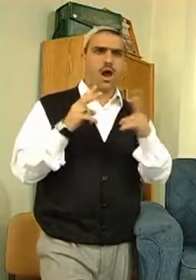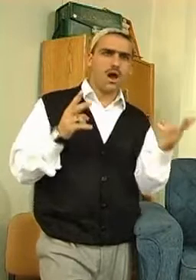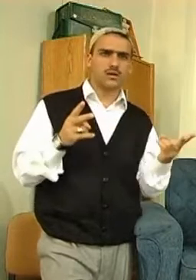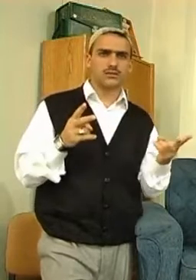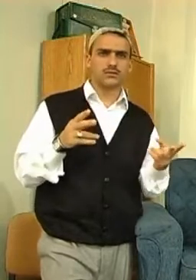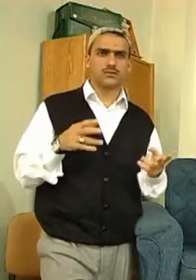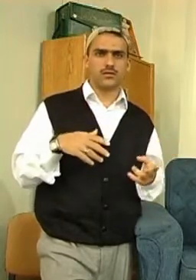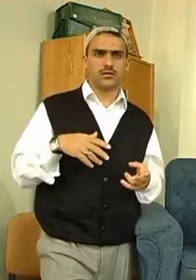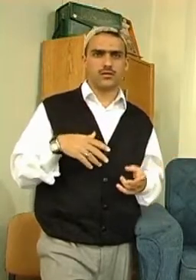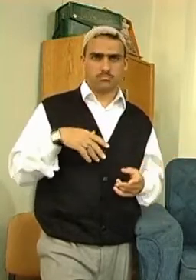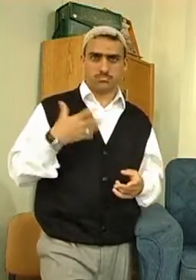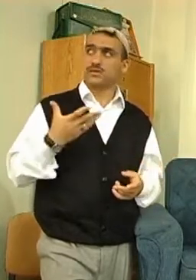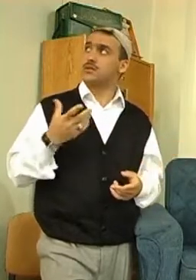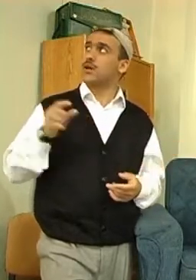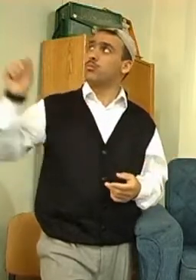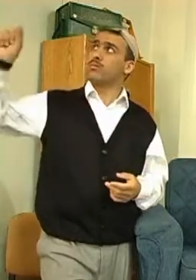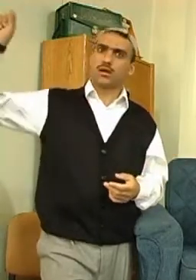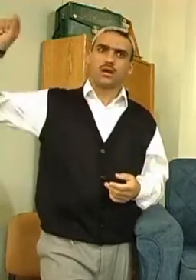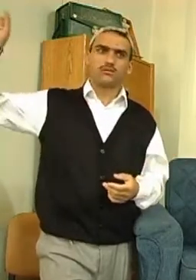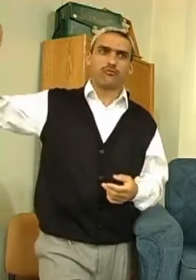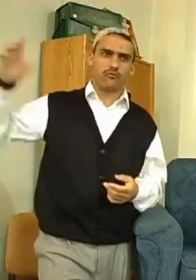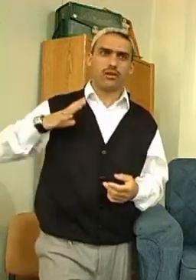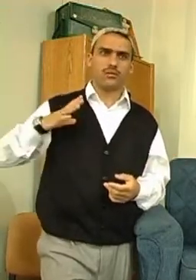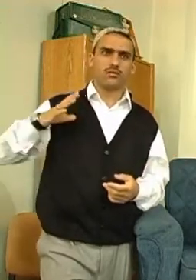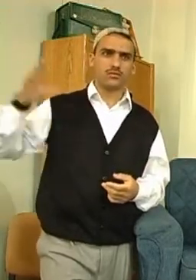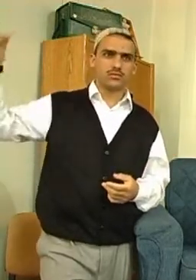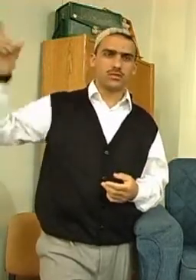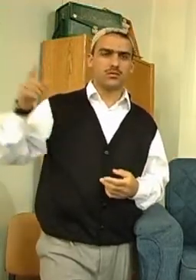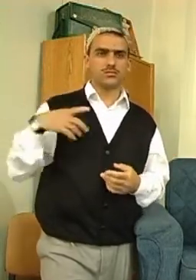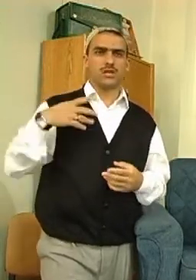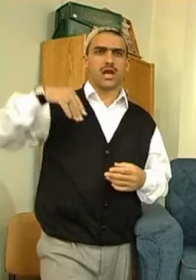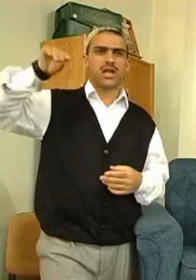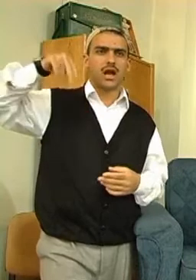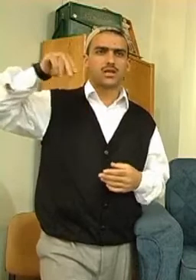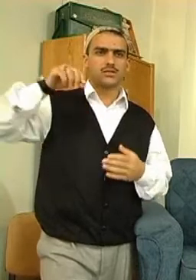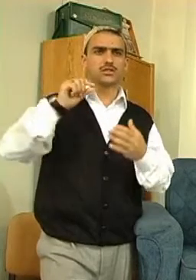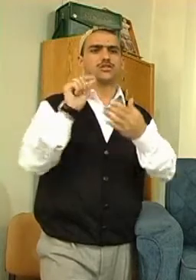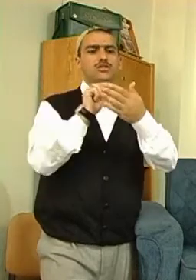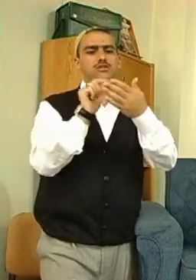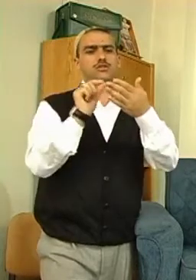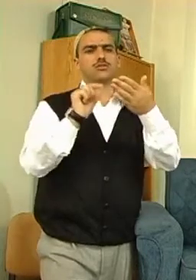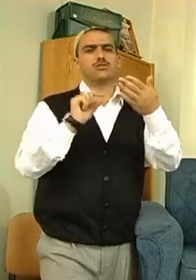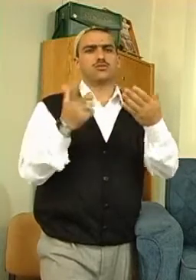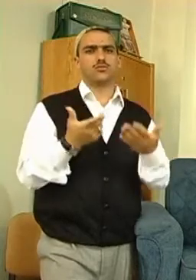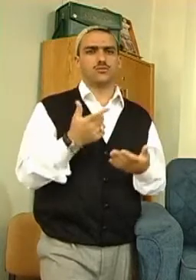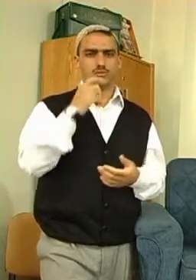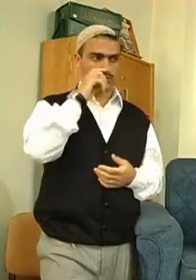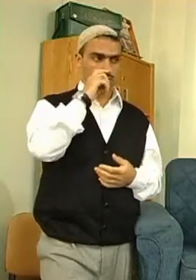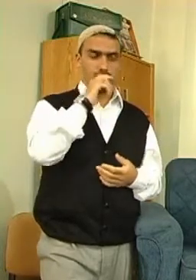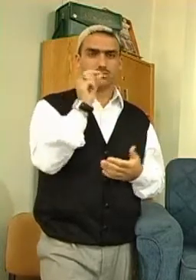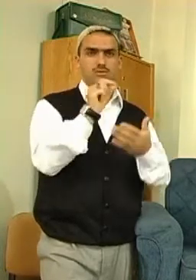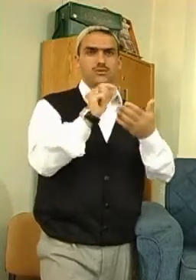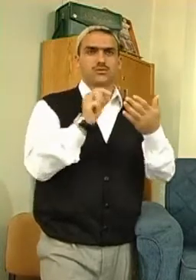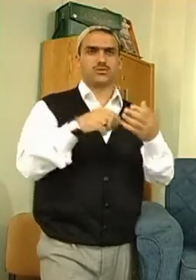kağıda bir hat yazıyorsunuz değil mi? Ve bir kağıt. Kağıt. Şimdi bazen okuyorum şimdi değil mi?